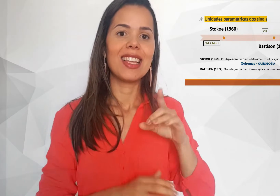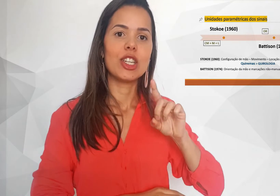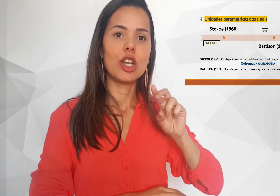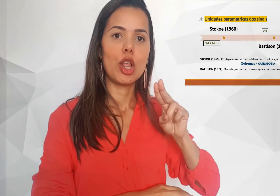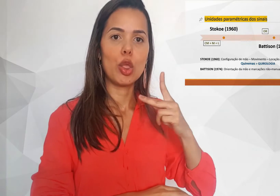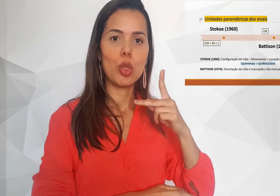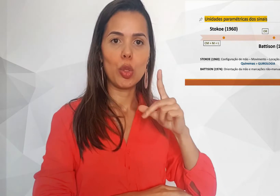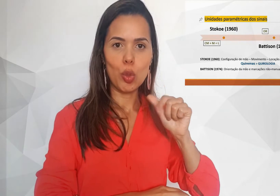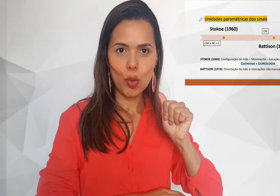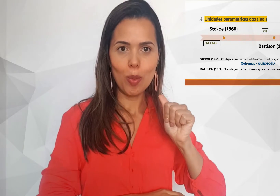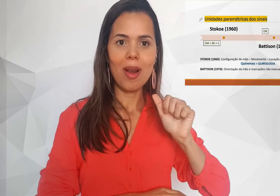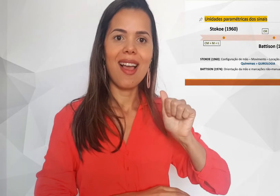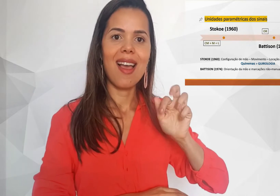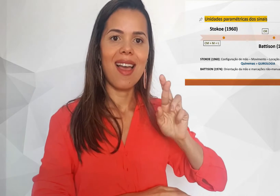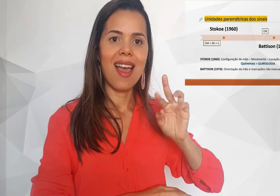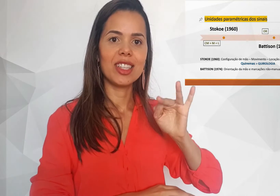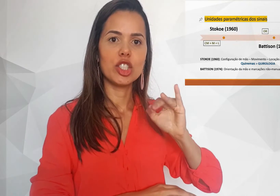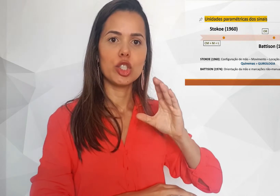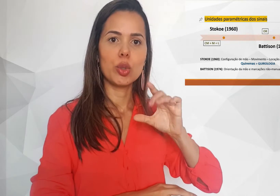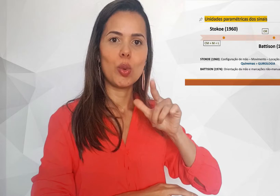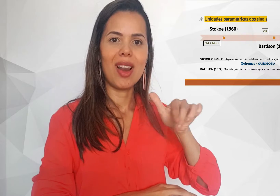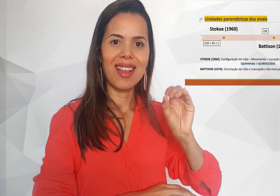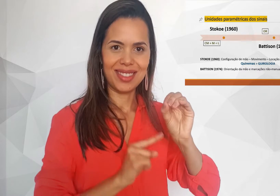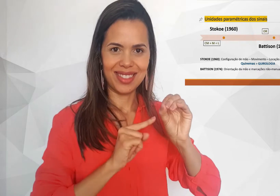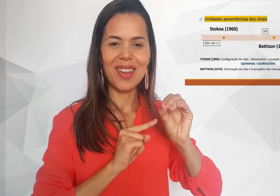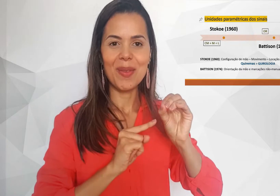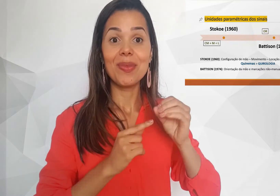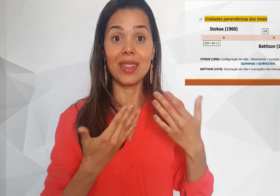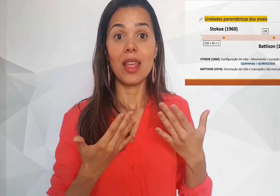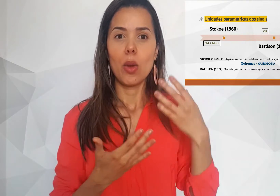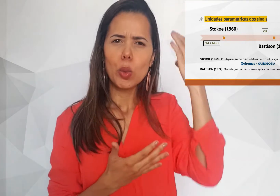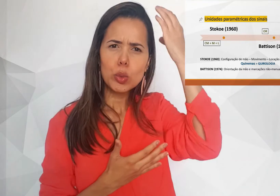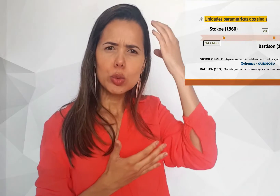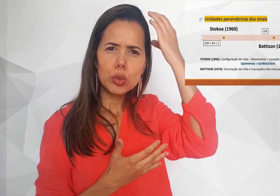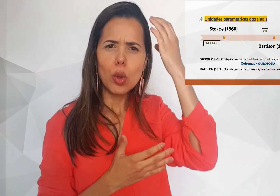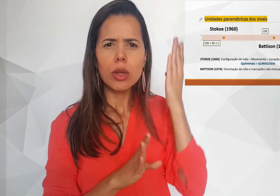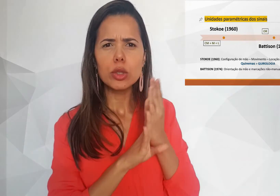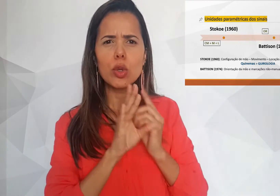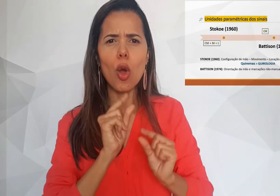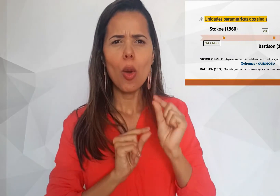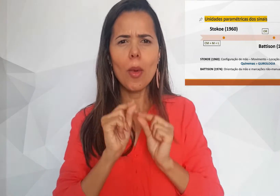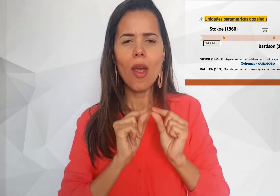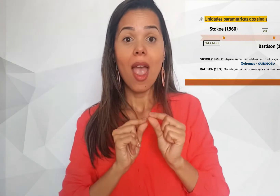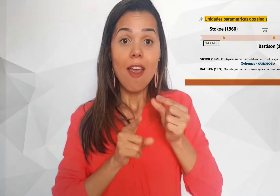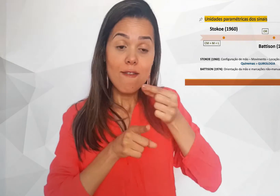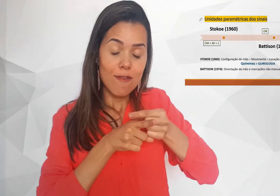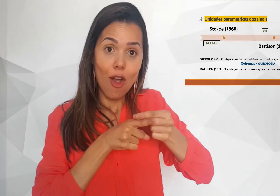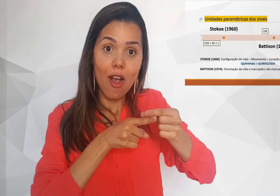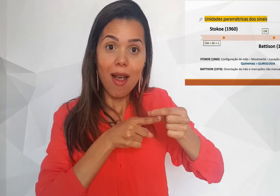articulação das línguas de sinais. Para Stokely, então, os sinais ou os itens lexicais de línguas